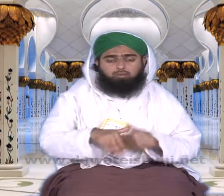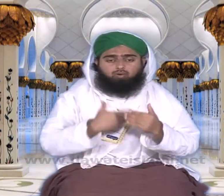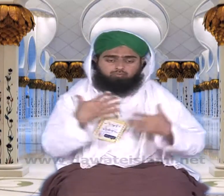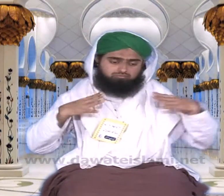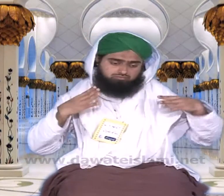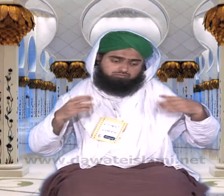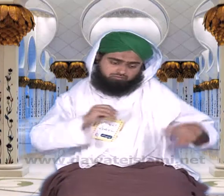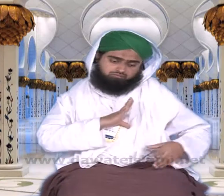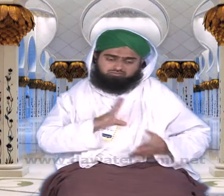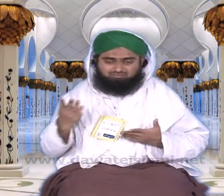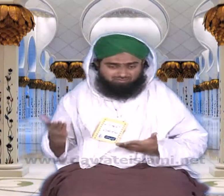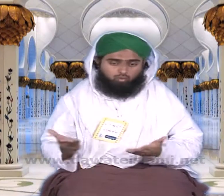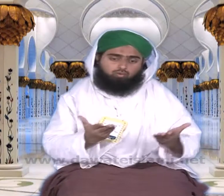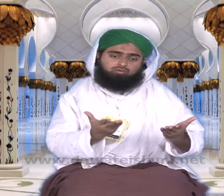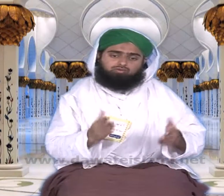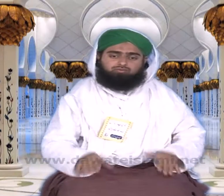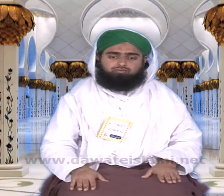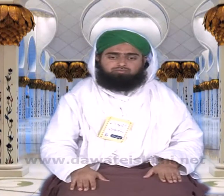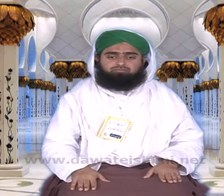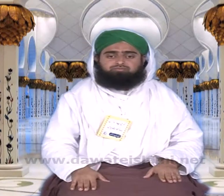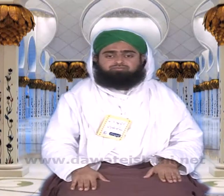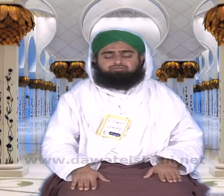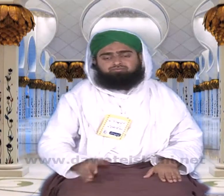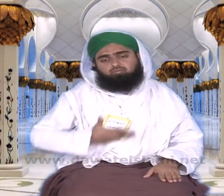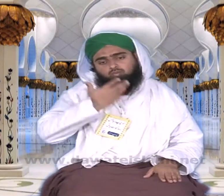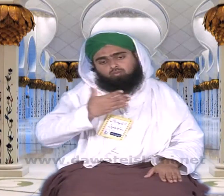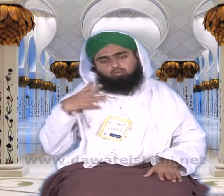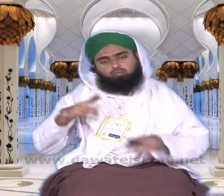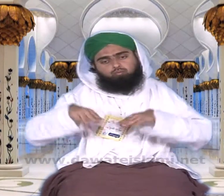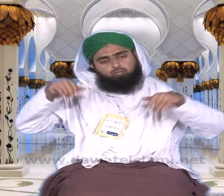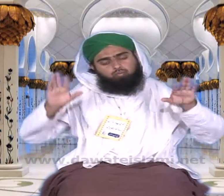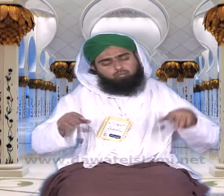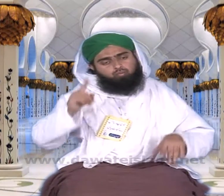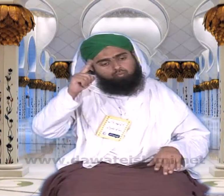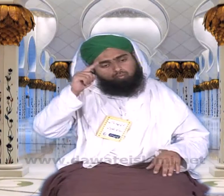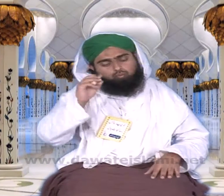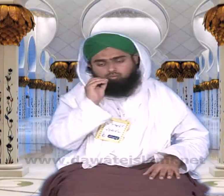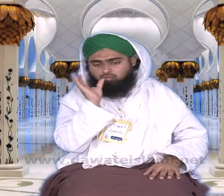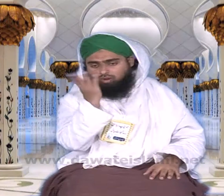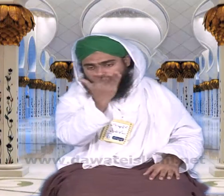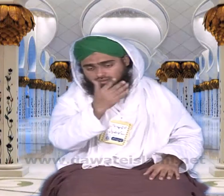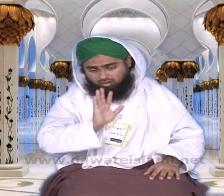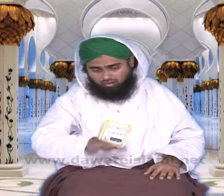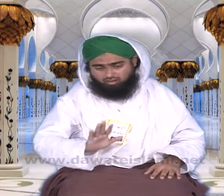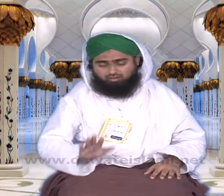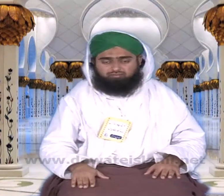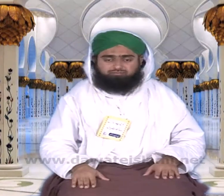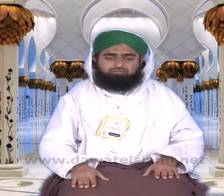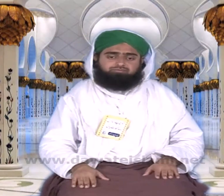اور اس کے لئے جلدی تیاری کرتا اس طرح وہ فرشتہ روز ہمیں نزا دیتا ہے